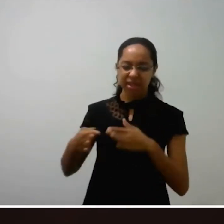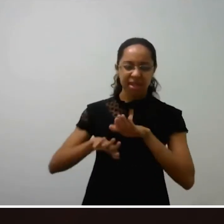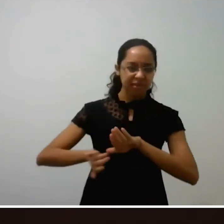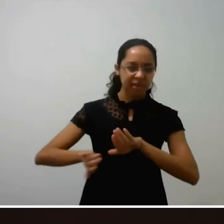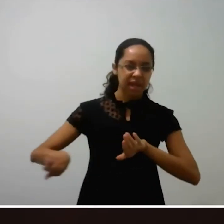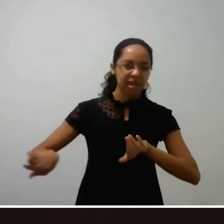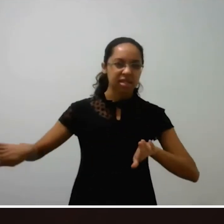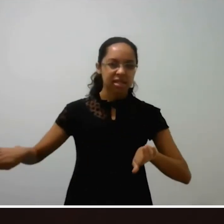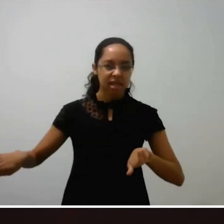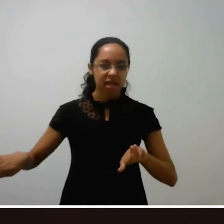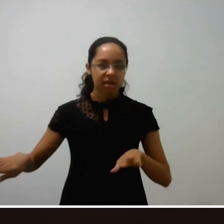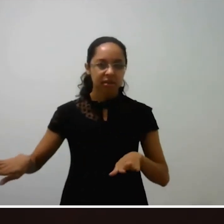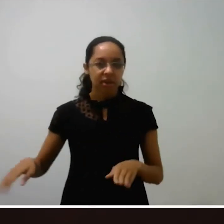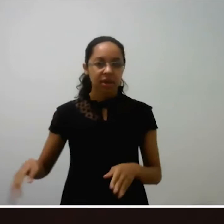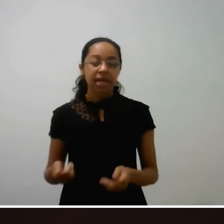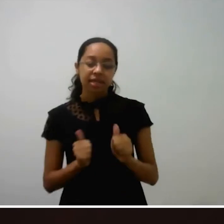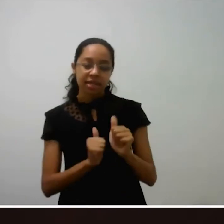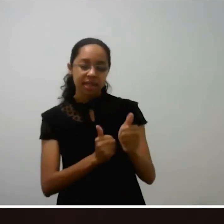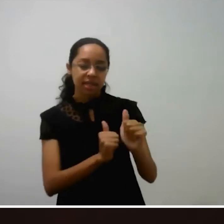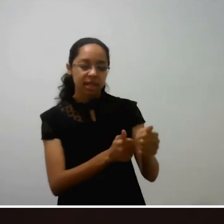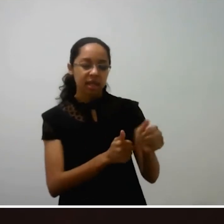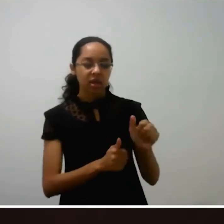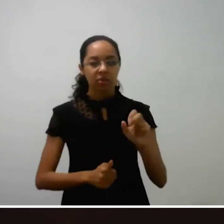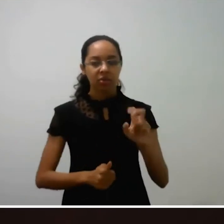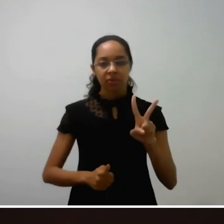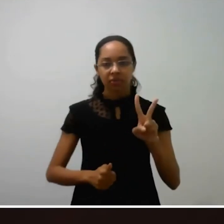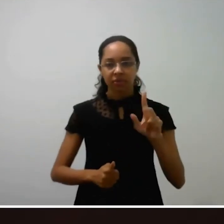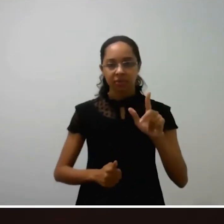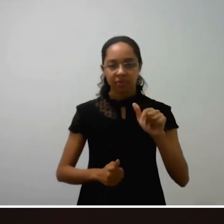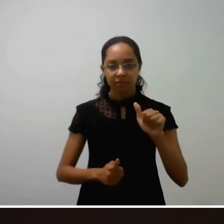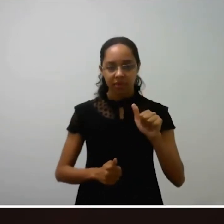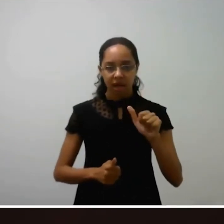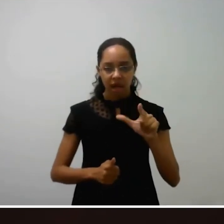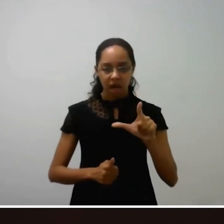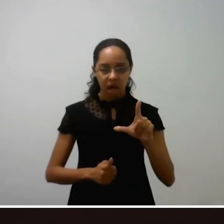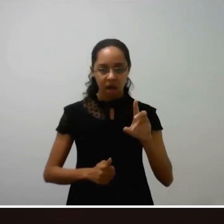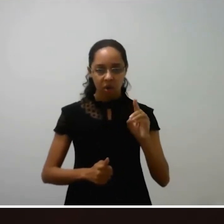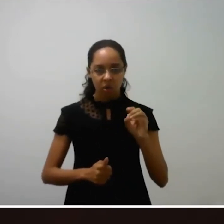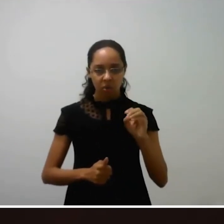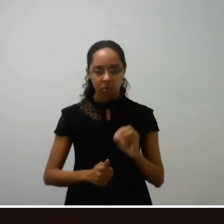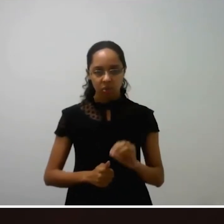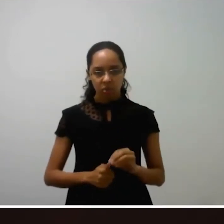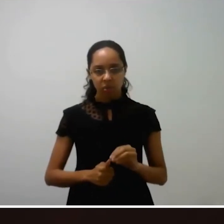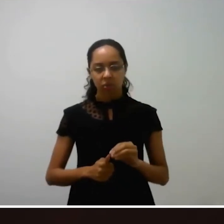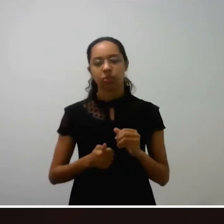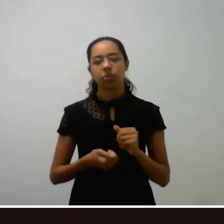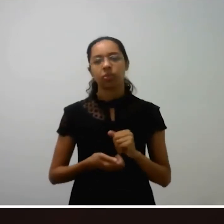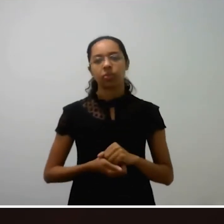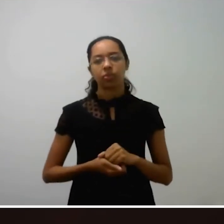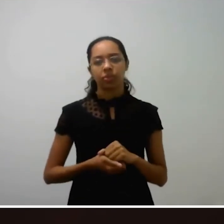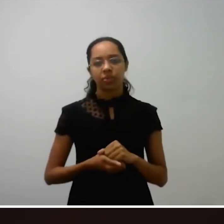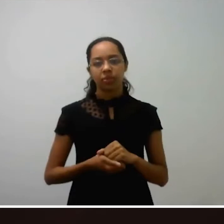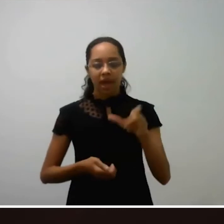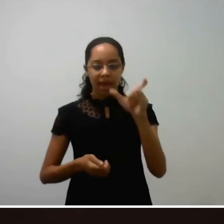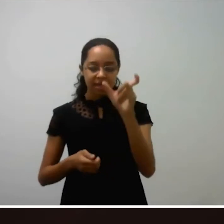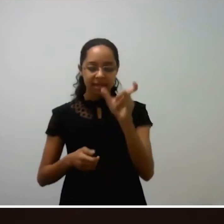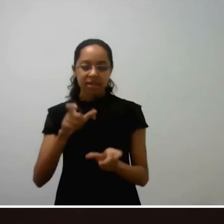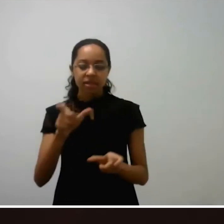valdenses, tá? Então, eu vou ler aqui para vocês. Eu vou introduzir, além dos valdenses, os